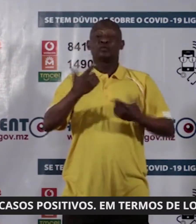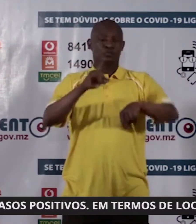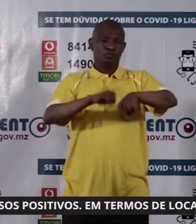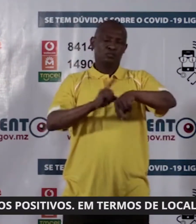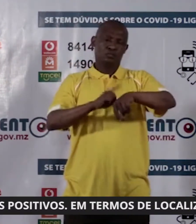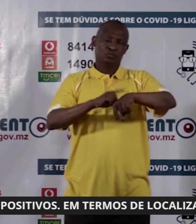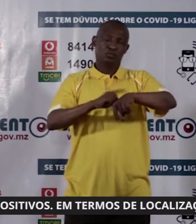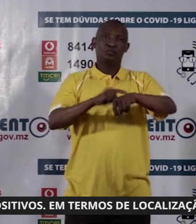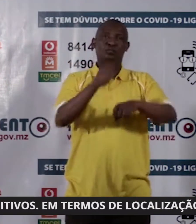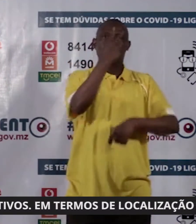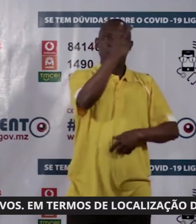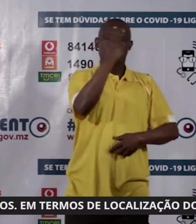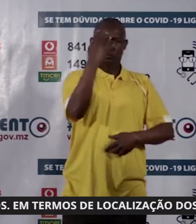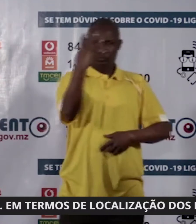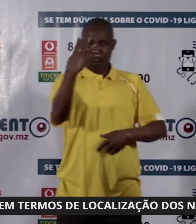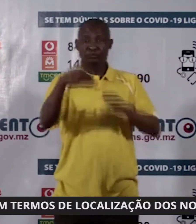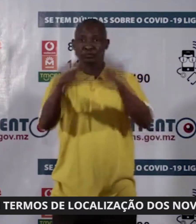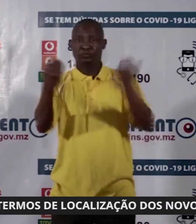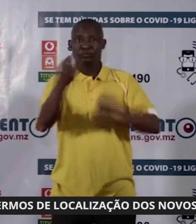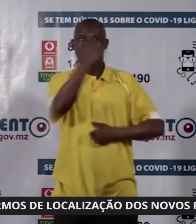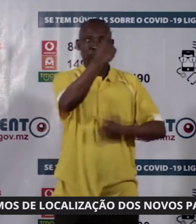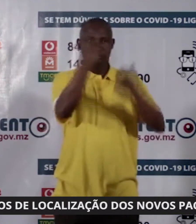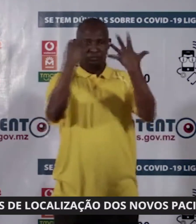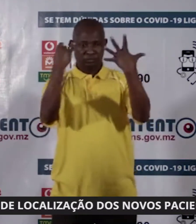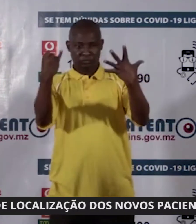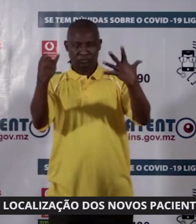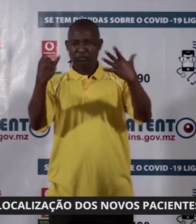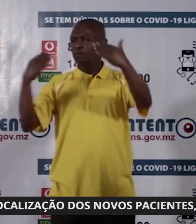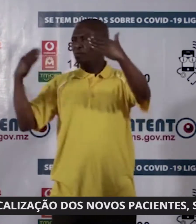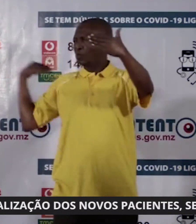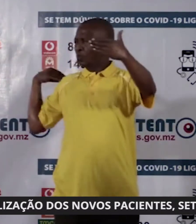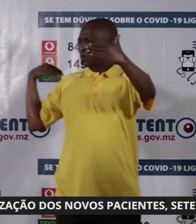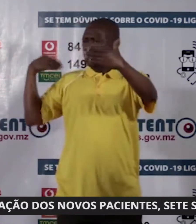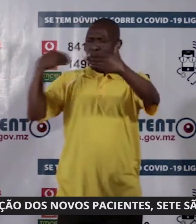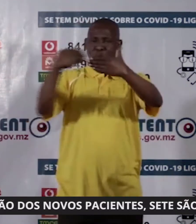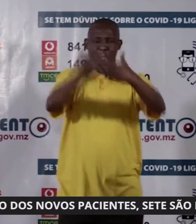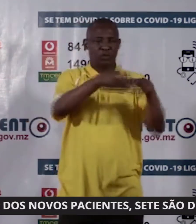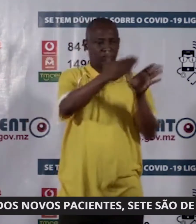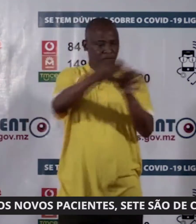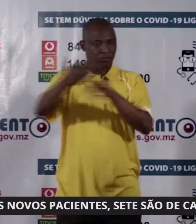2020, houve o registro de um número cumulativo de